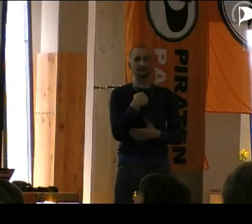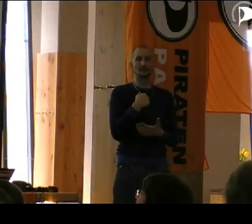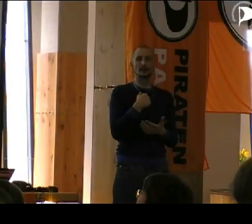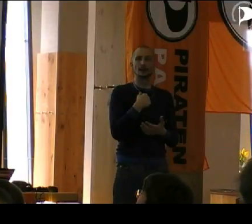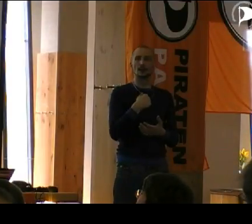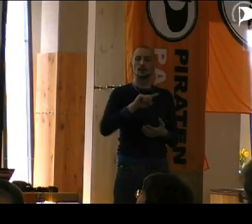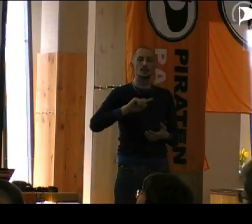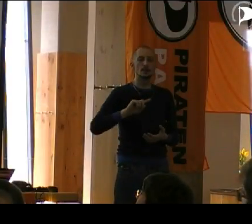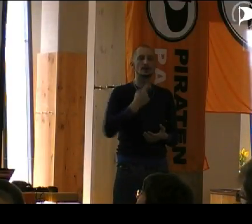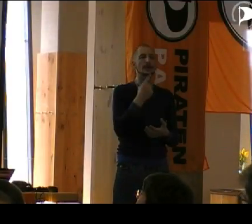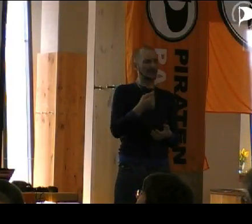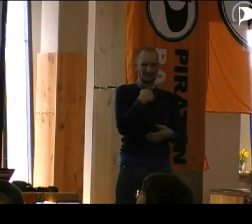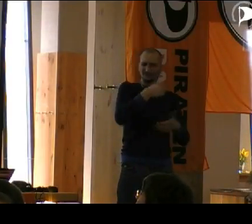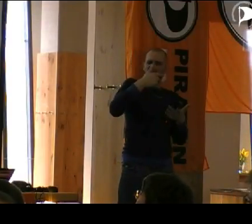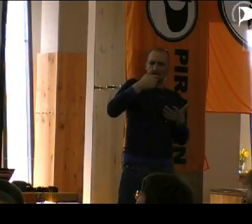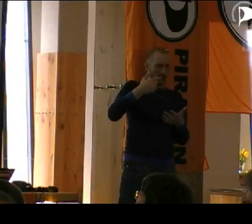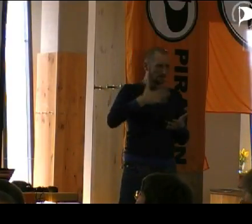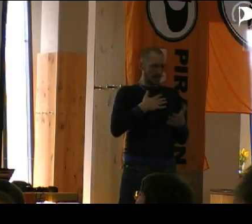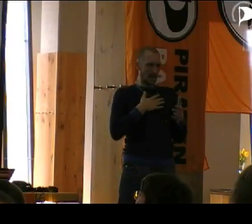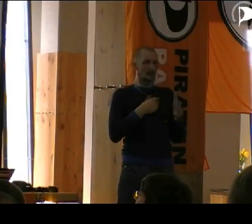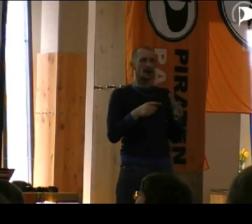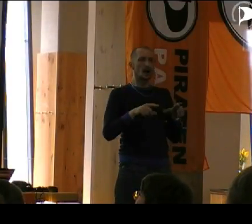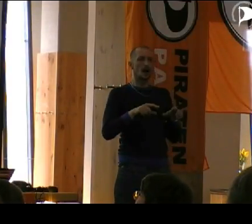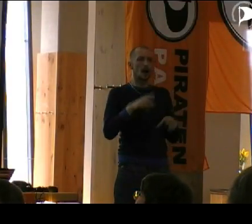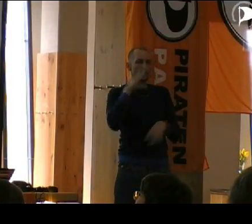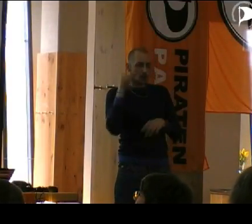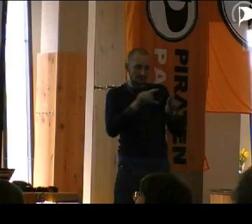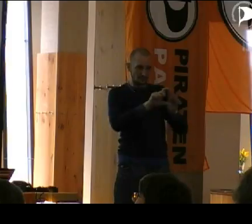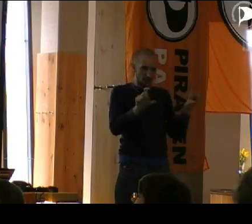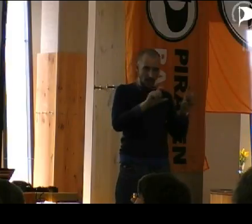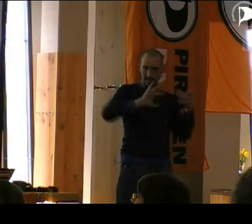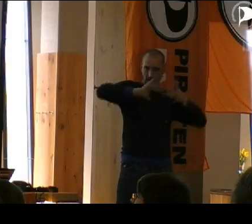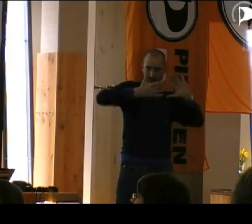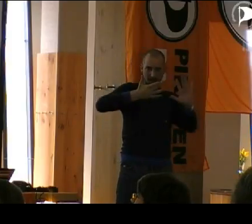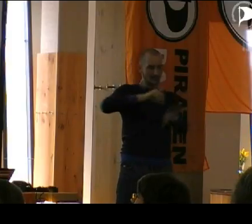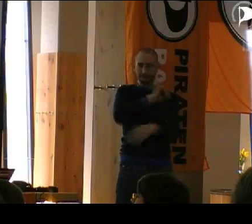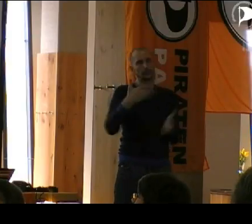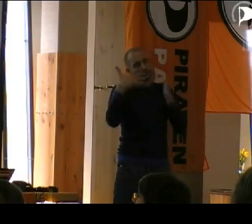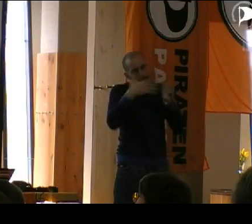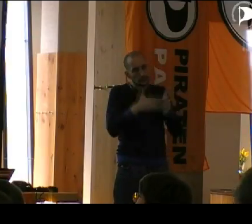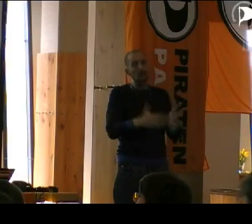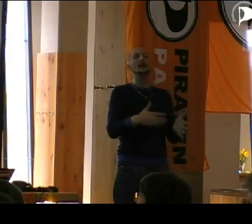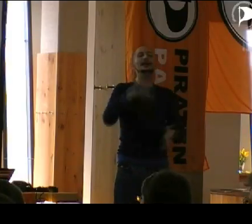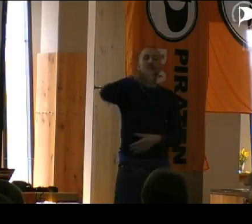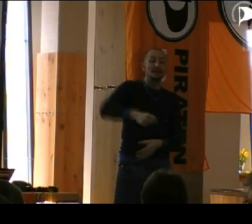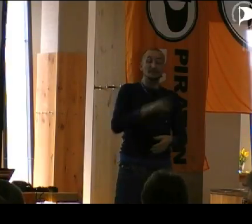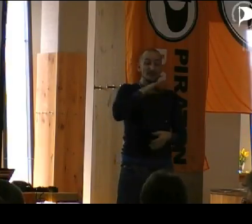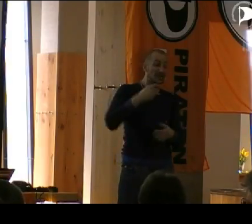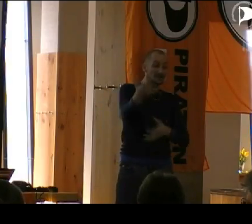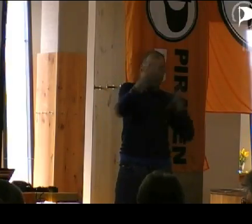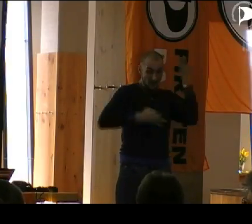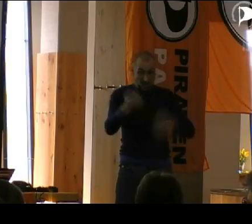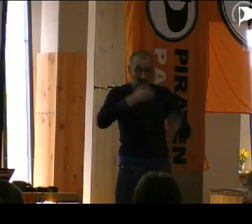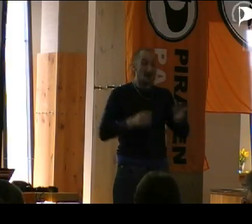jetzt mein post darf nicht nur ich glücklich in e mails nicht bekommen habe aber ich kann euch einen überblick geben wie viele anfragen der